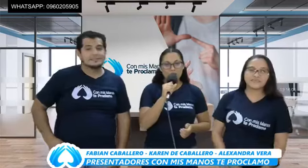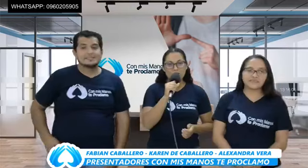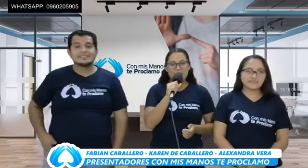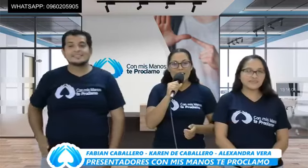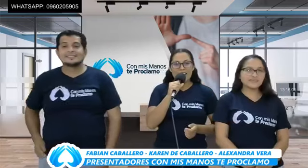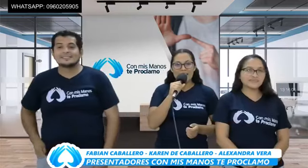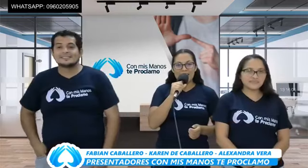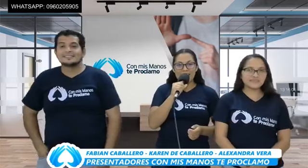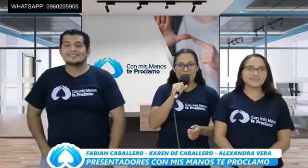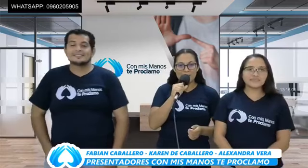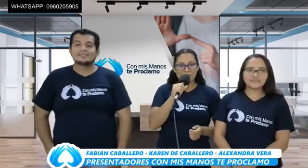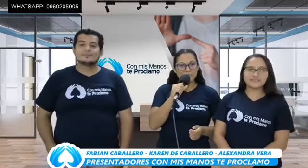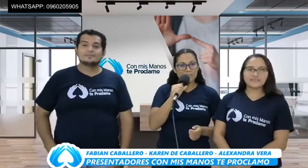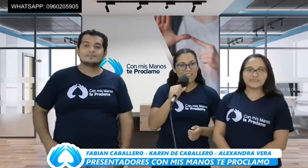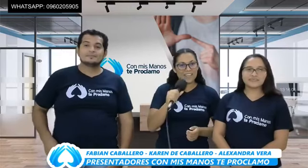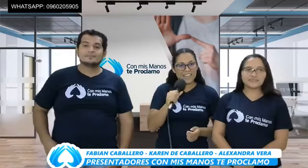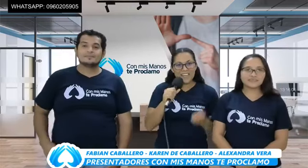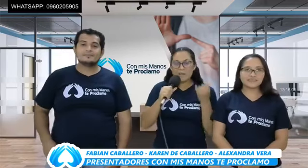nuestro Dios.